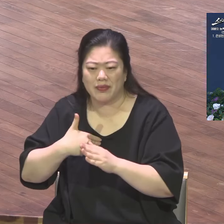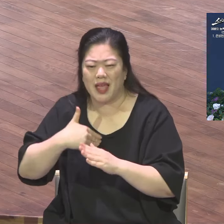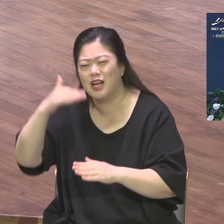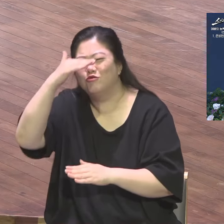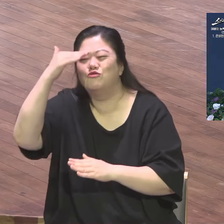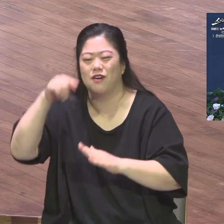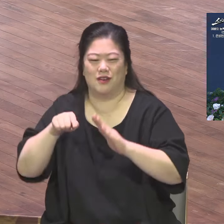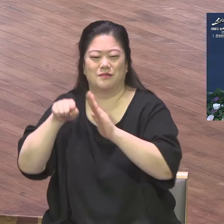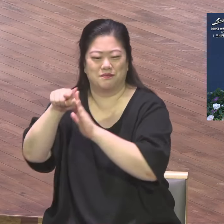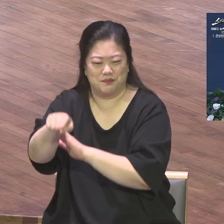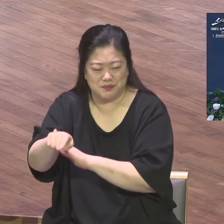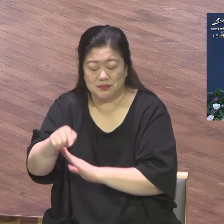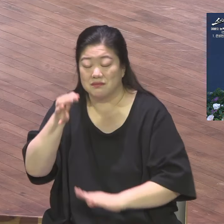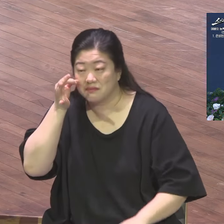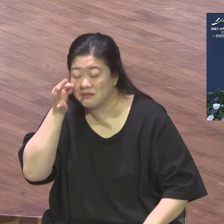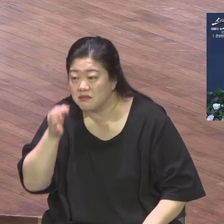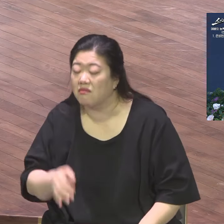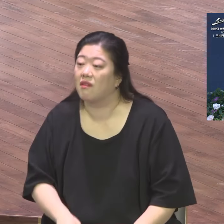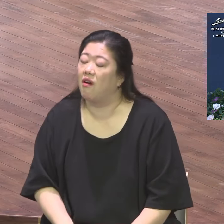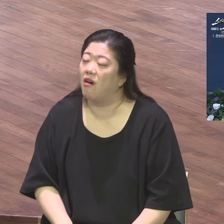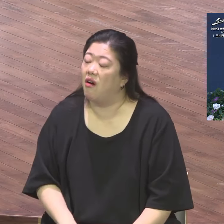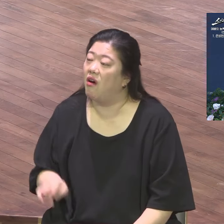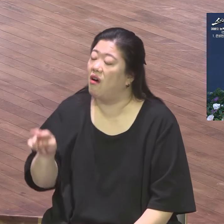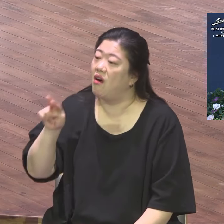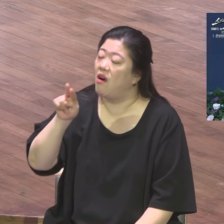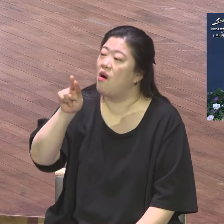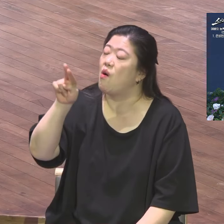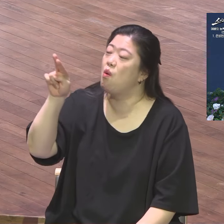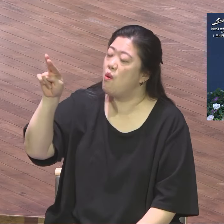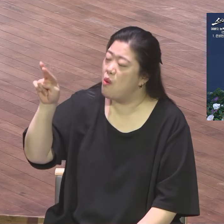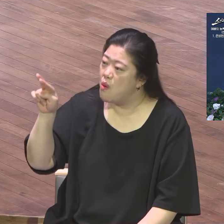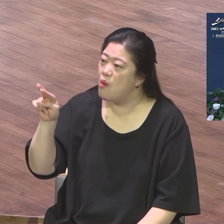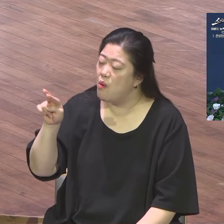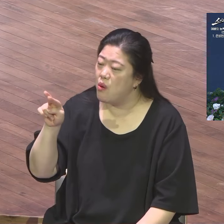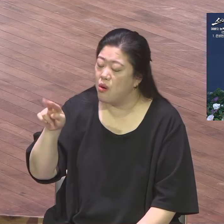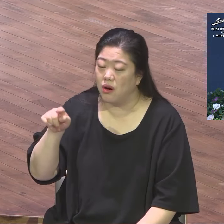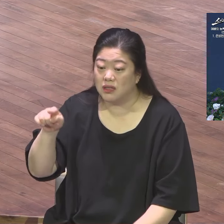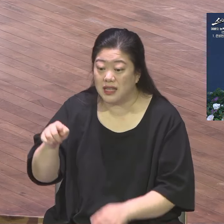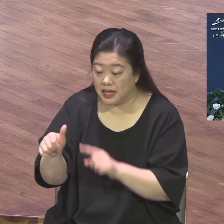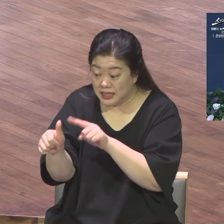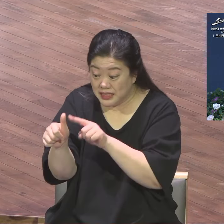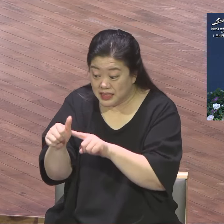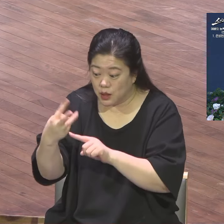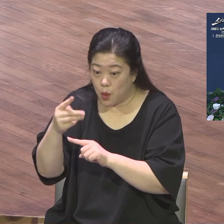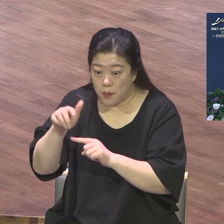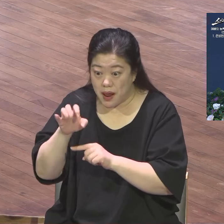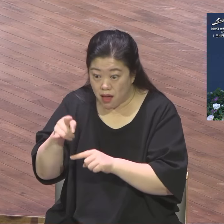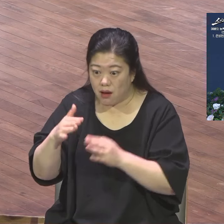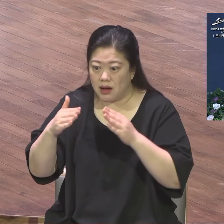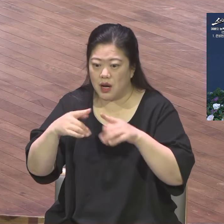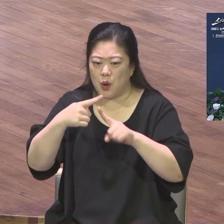예. 텍스트 보면 2,500개 나와 있는데 실제로는 5,000개.